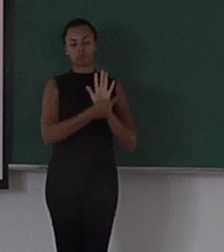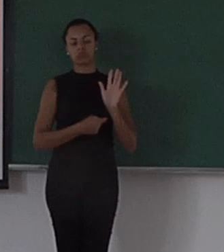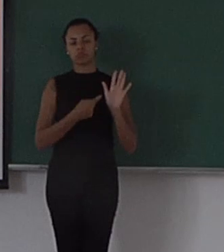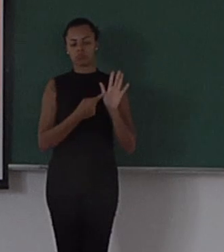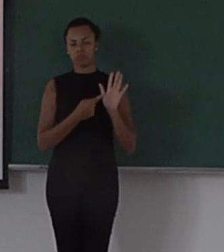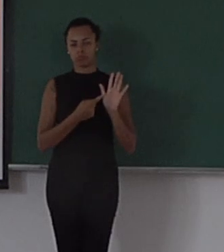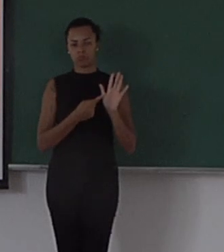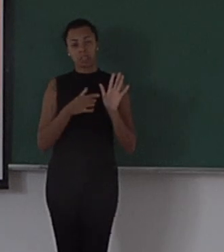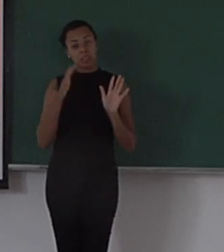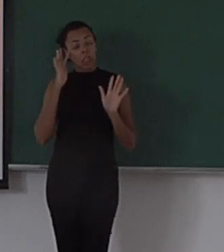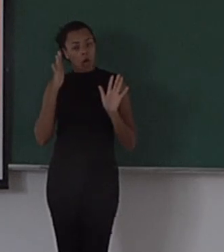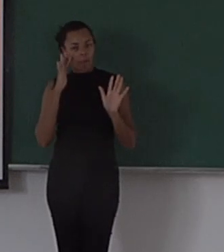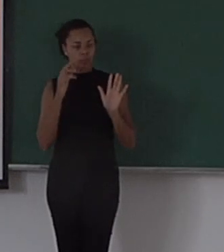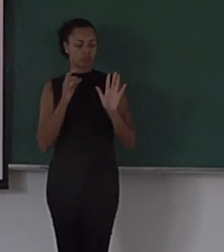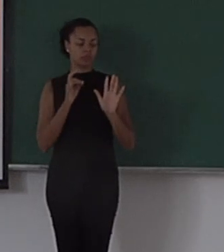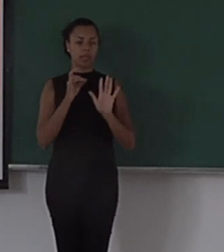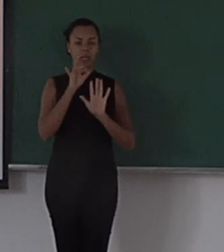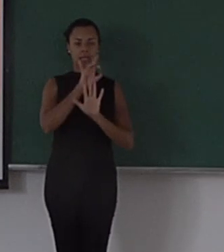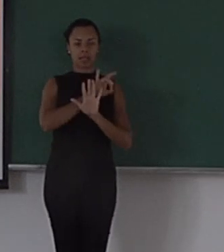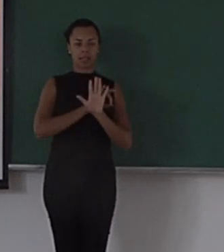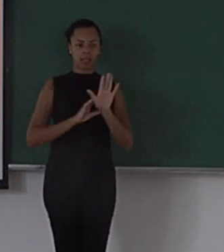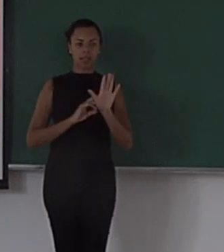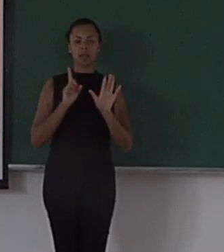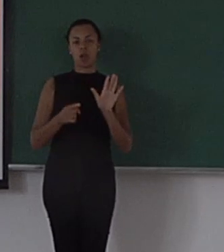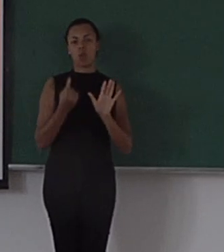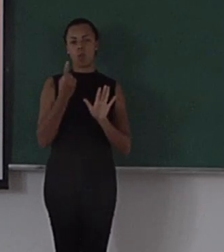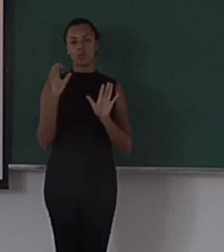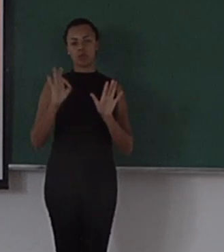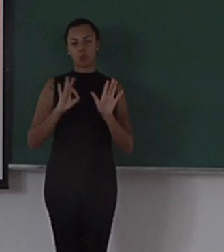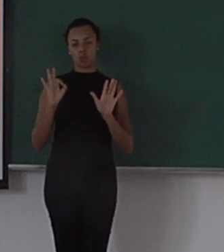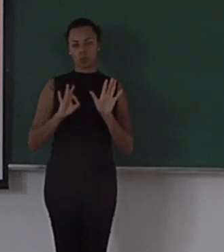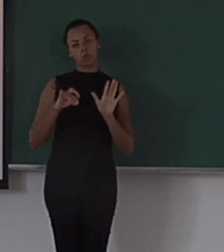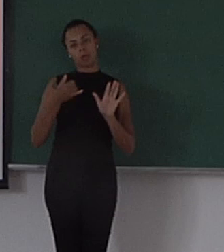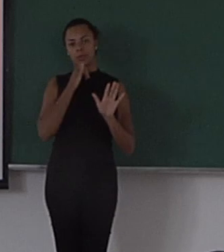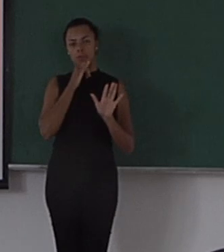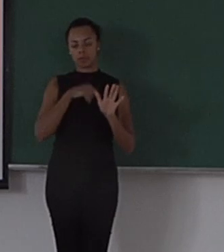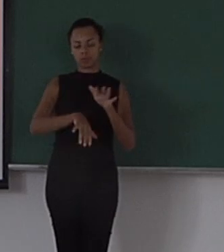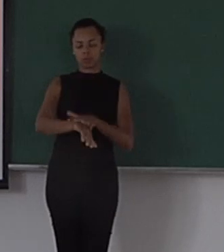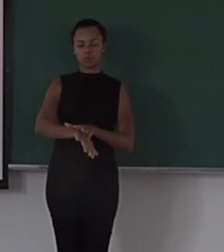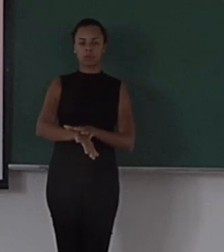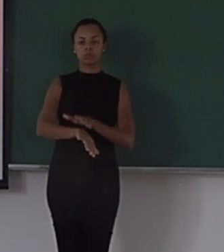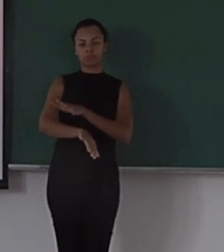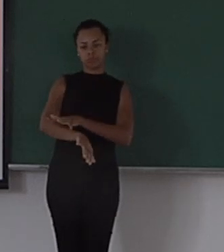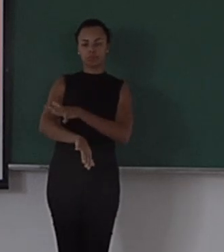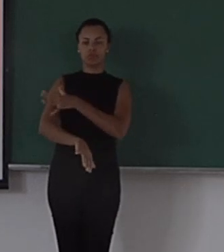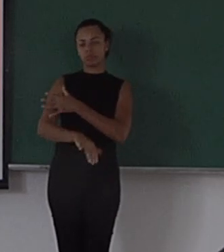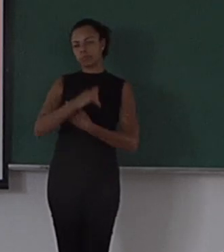Teoricamente, cada palma da mão corresponde a 1% da superfície corporal queimada. Tá? Então, por exemplo,